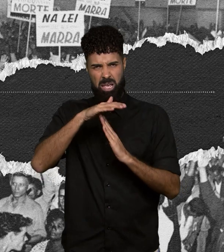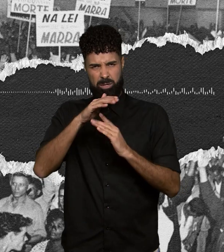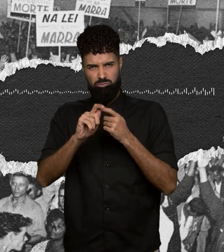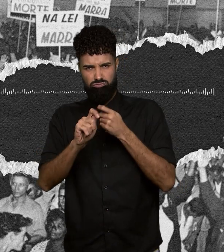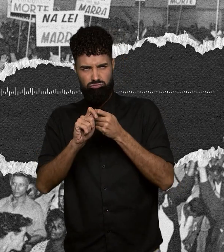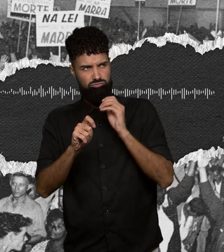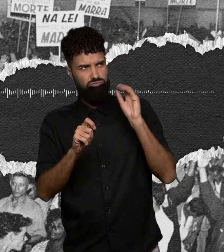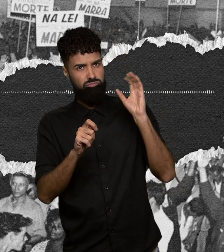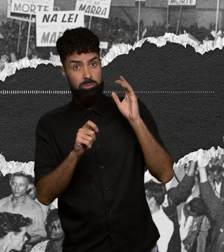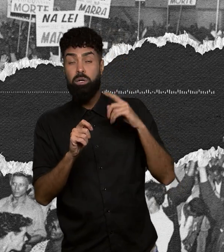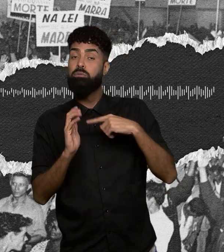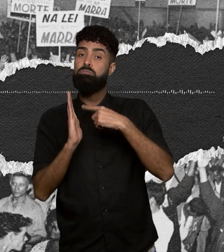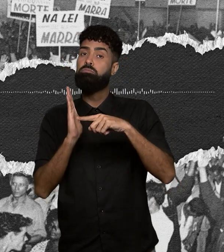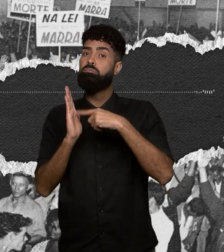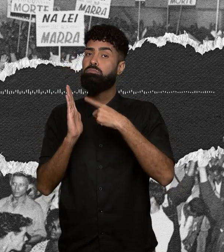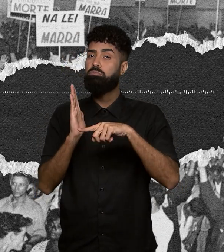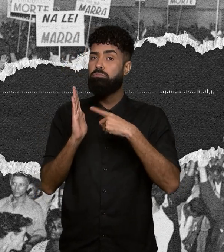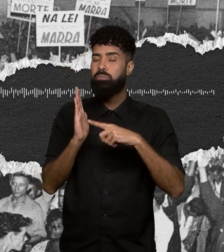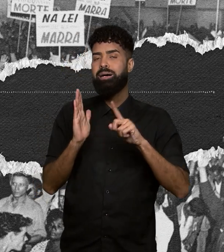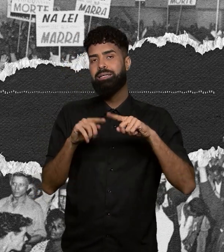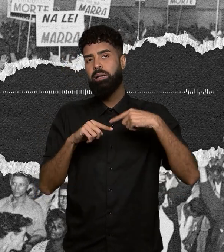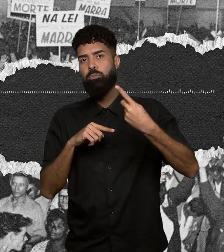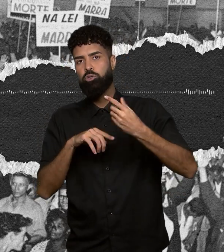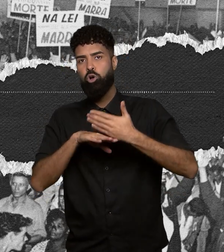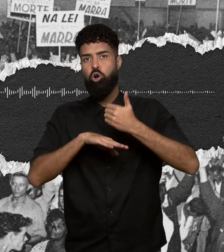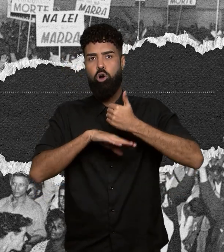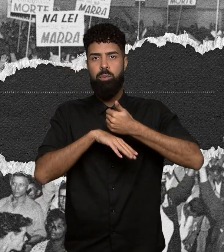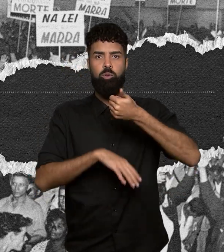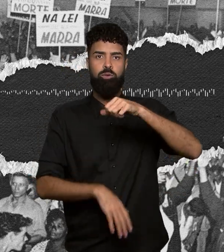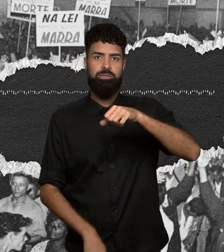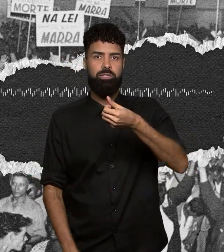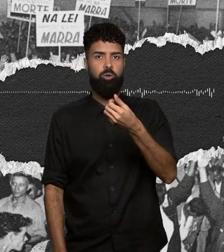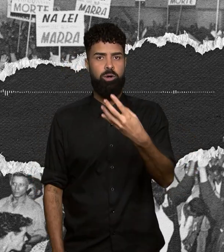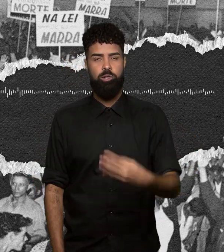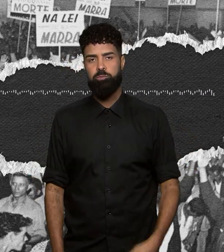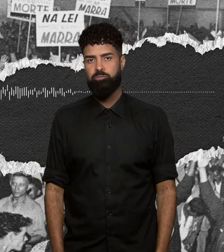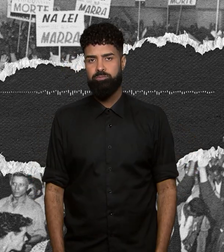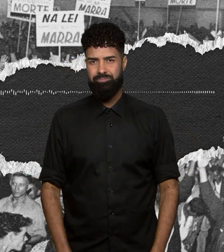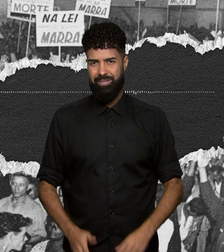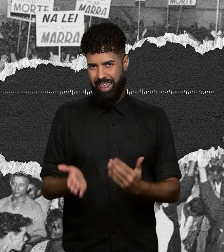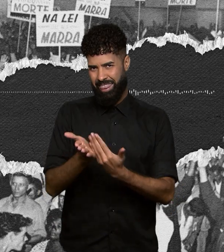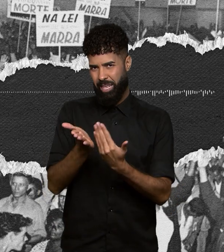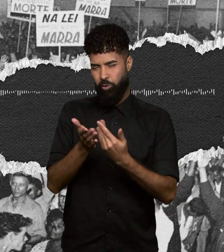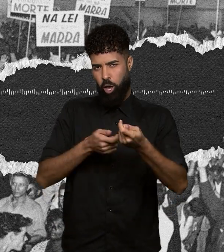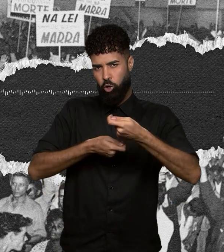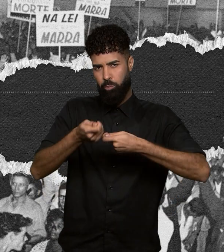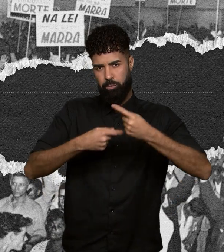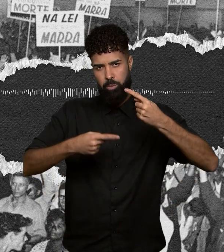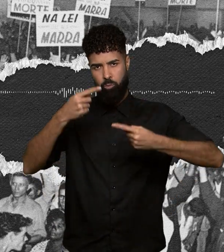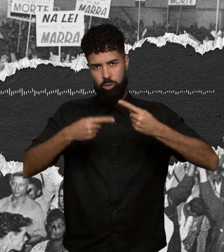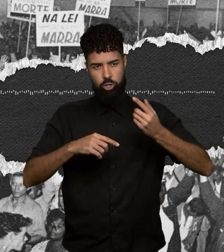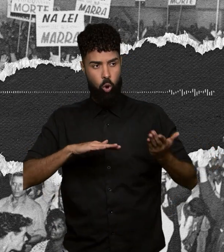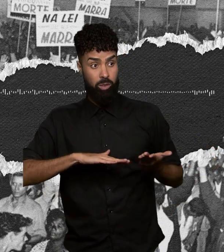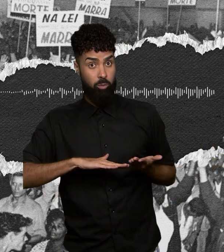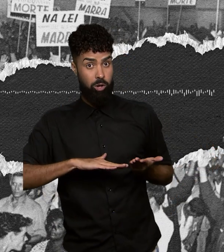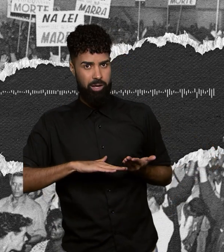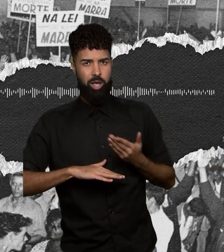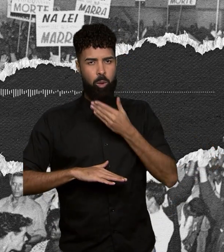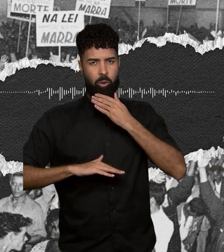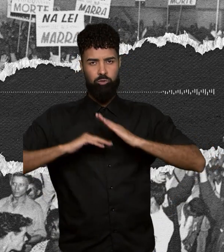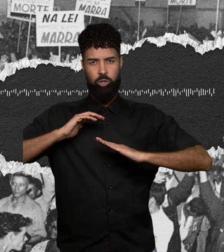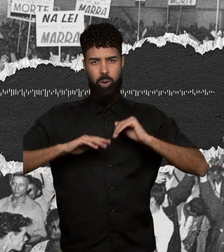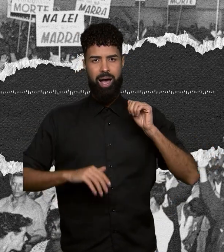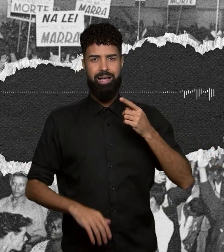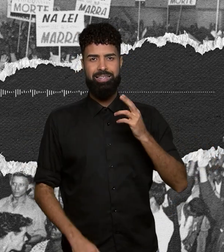exterior foram revogados logo depois do golpe de 64 no livro economia política contemporânea o economista André